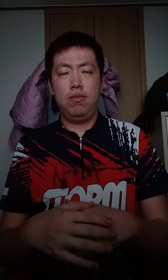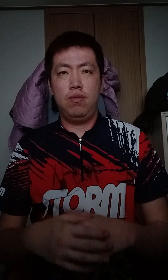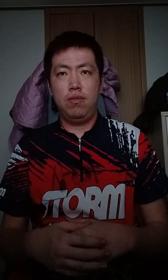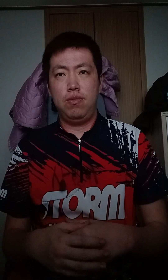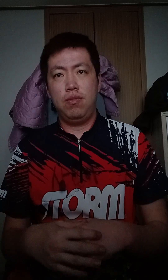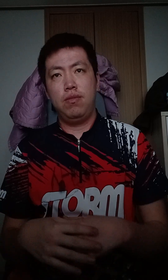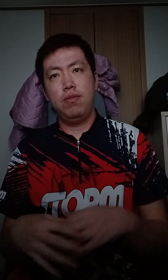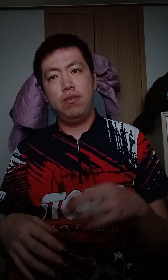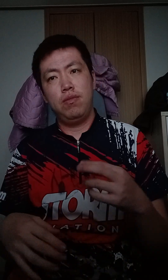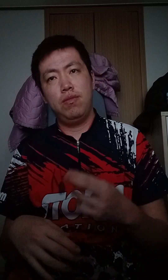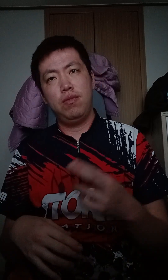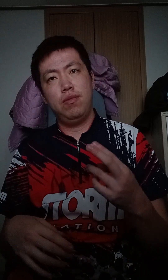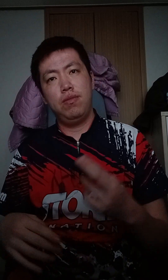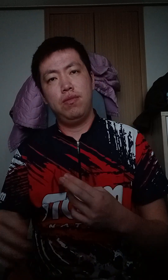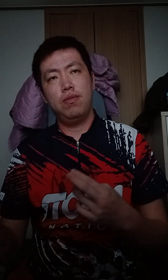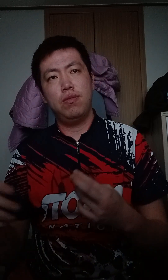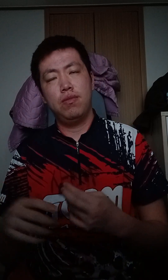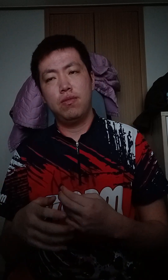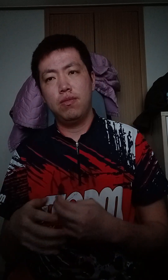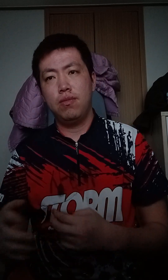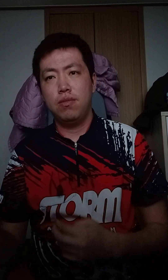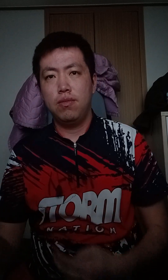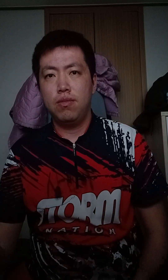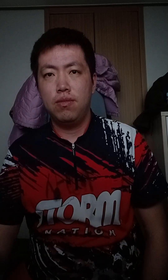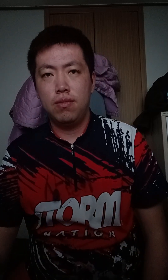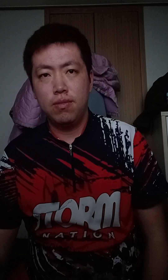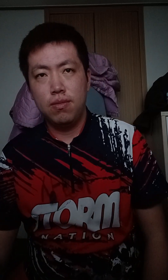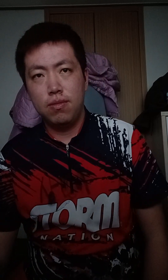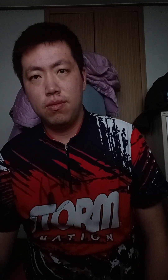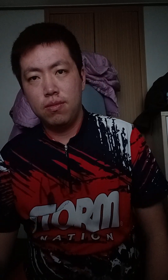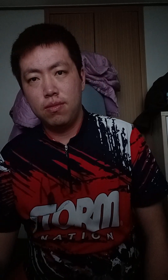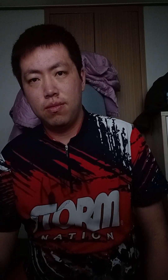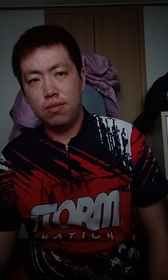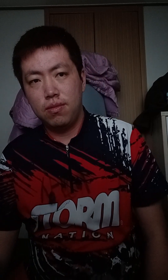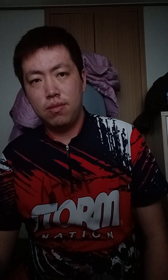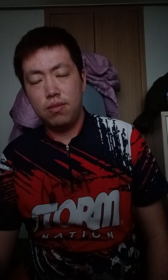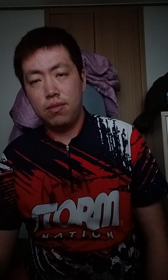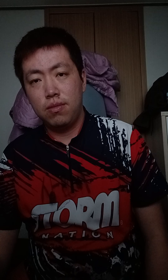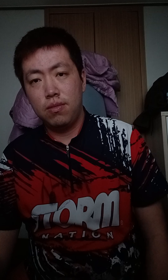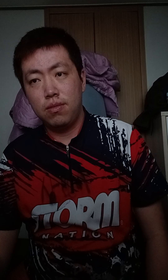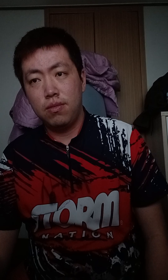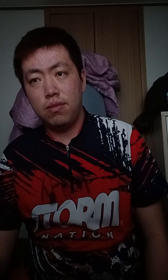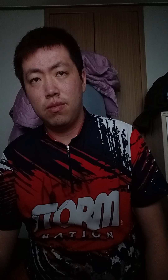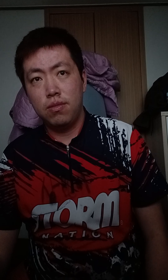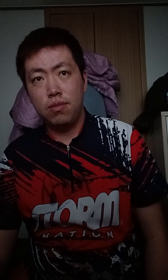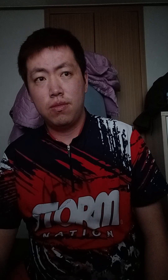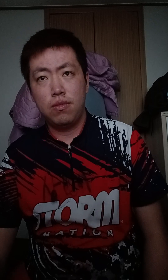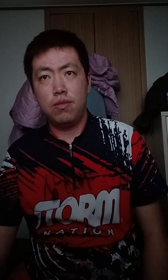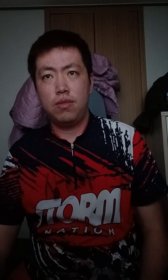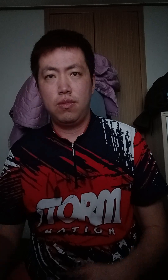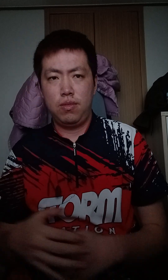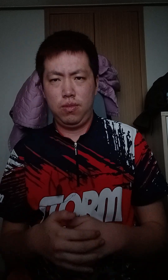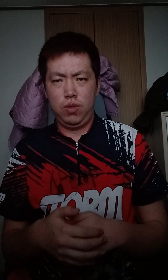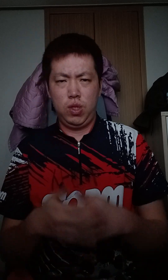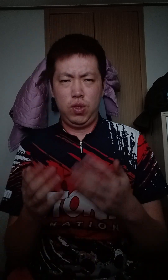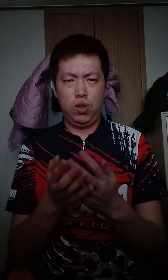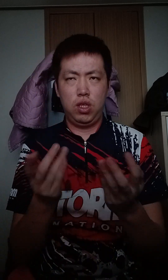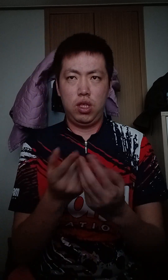숙취해소엔 모닝케어 플러스1. 오늘은 절대 가시면 안 돼요. 요즘 웬만한